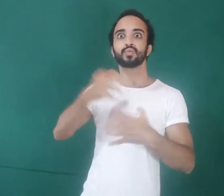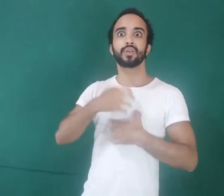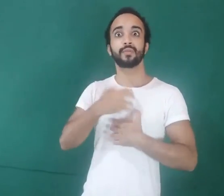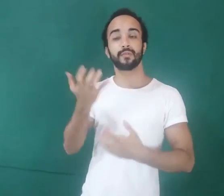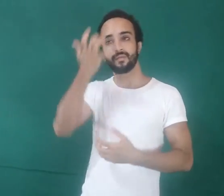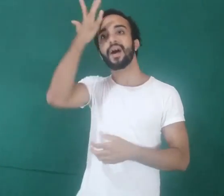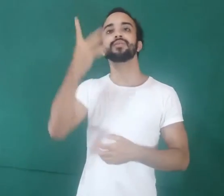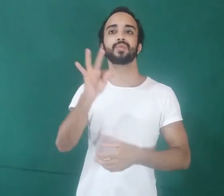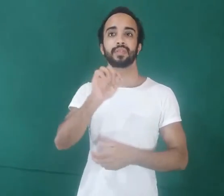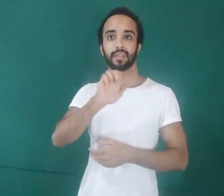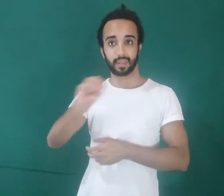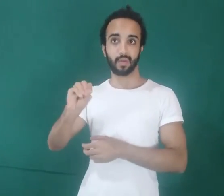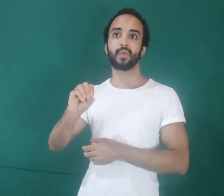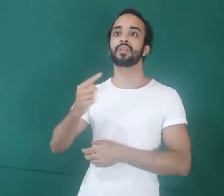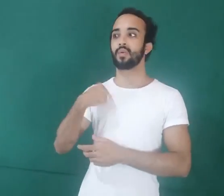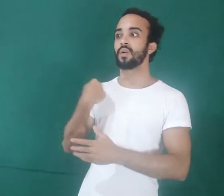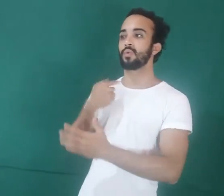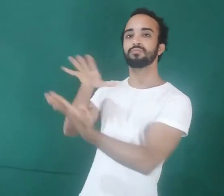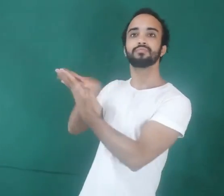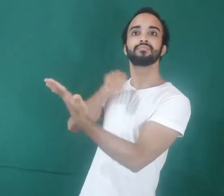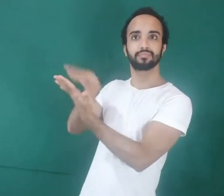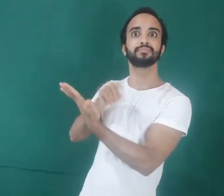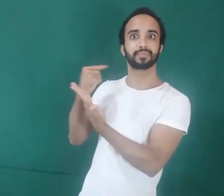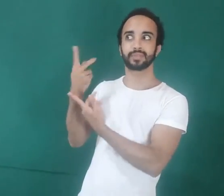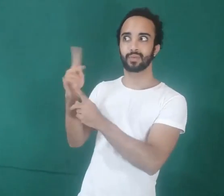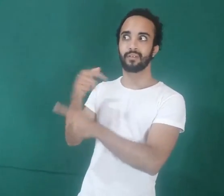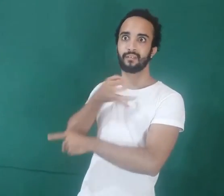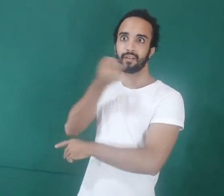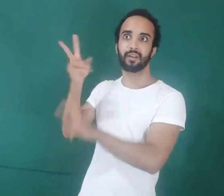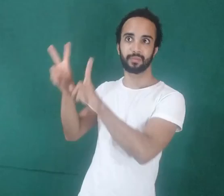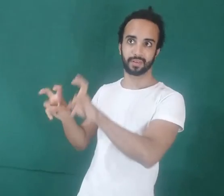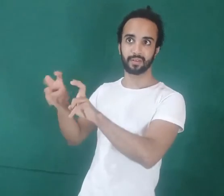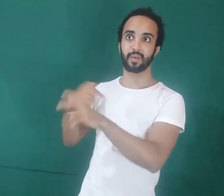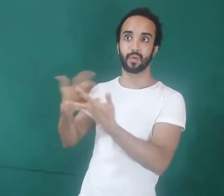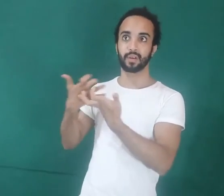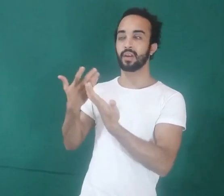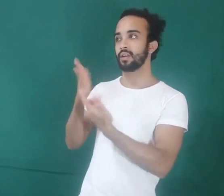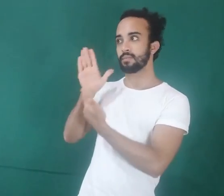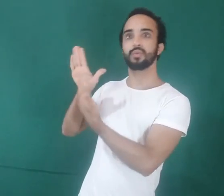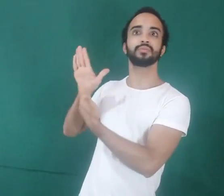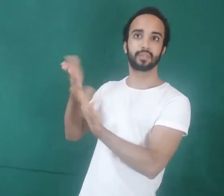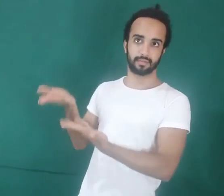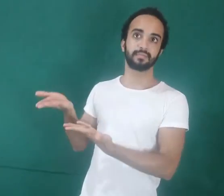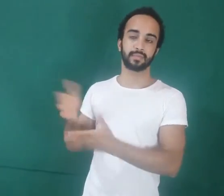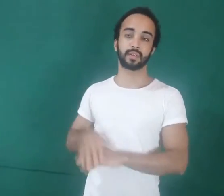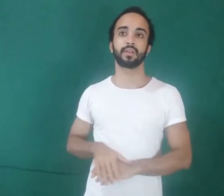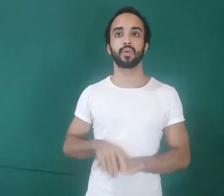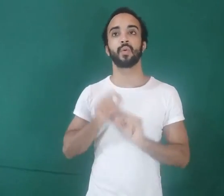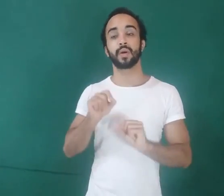Então eu dei essa hackeada nesse lugar dele, e eu queria, assim, acreditar isso e dizer: sigam